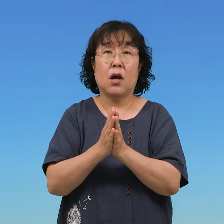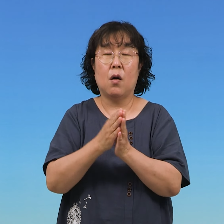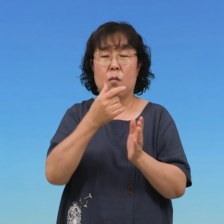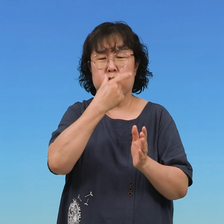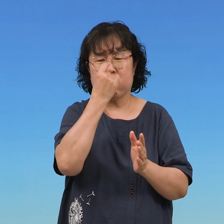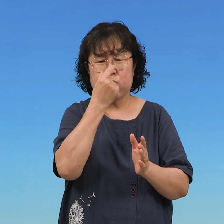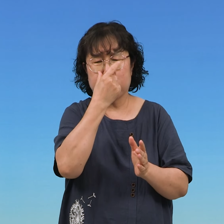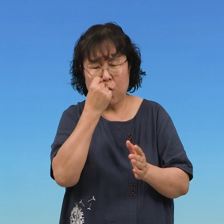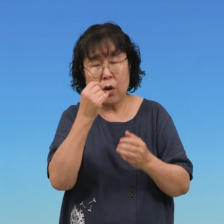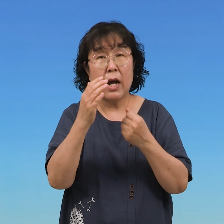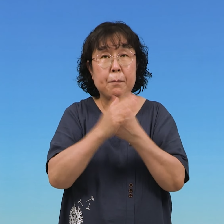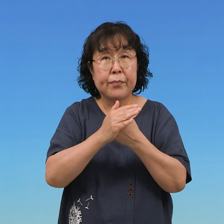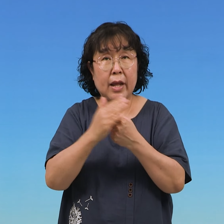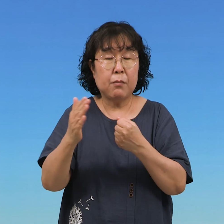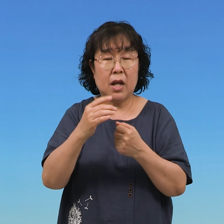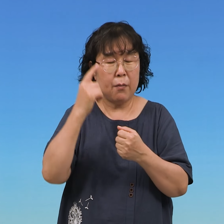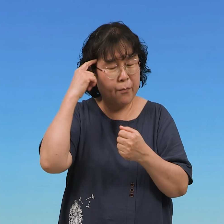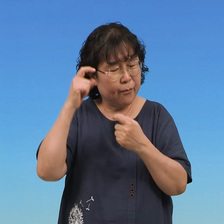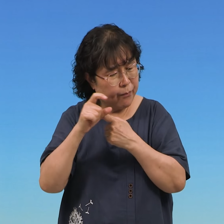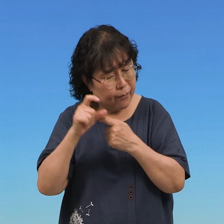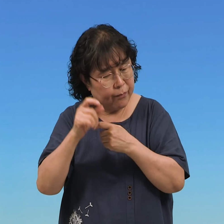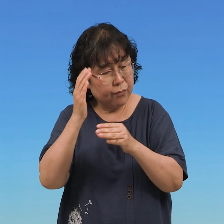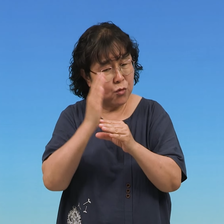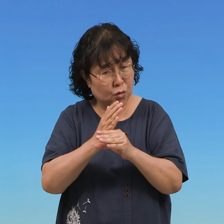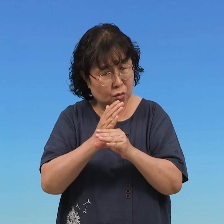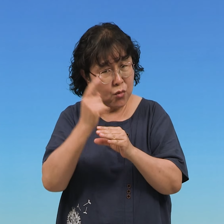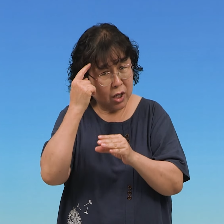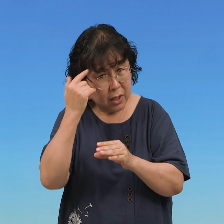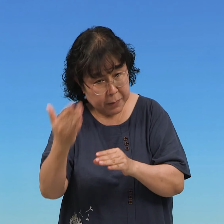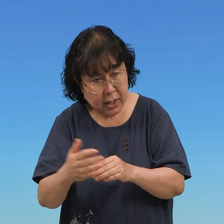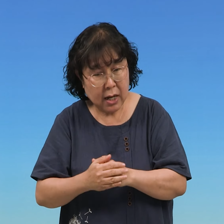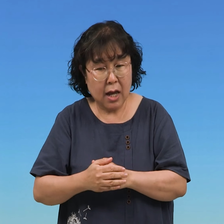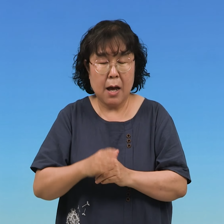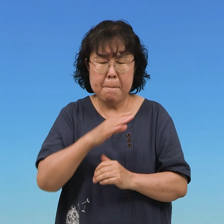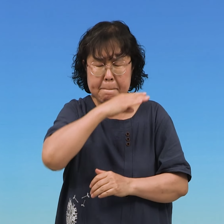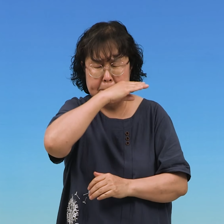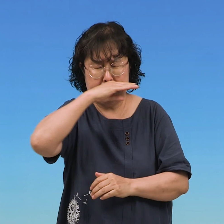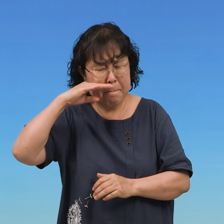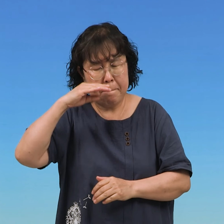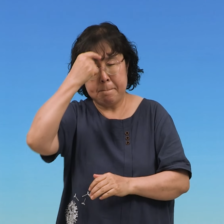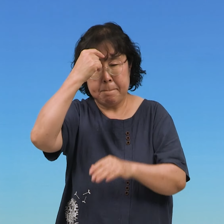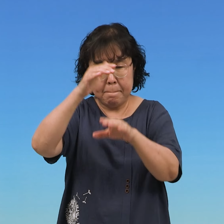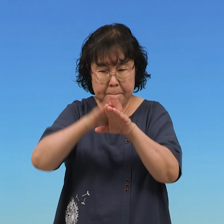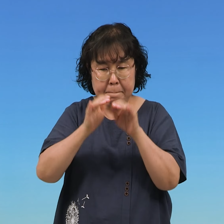어떤 결핍을 안고 고민하고 계십니까? 예배자가 되시기를 바랍니다.